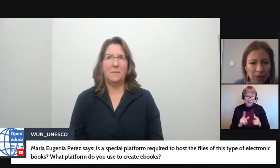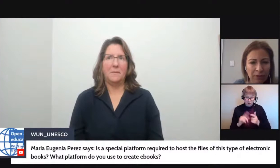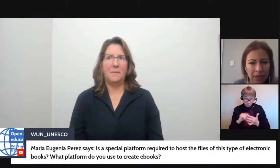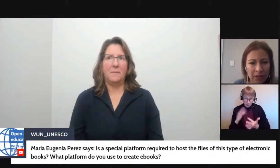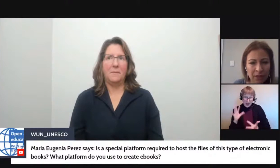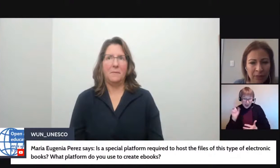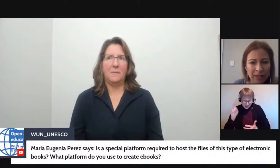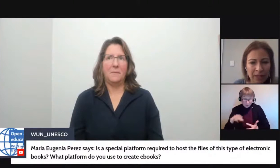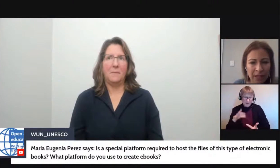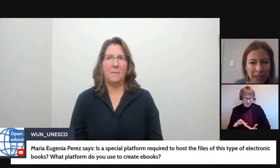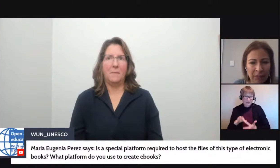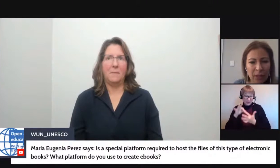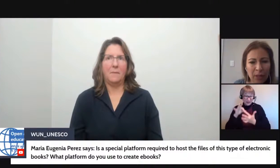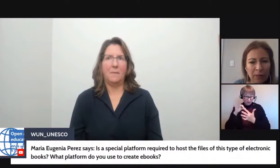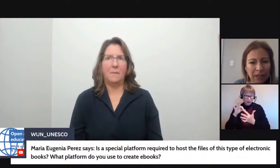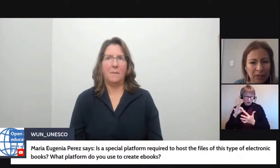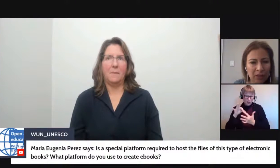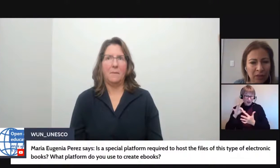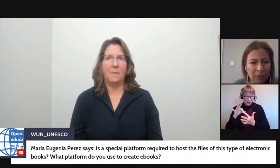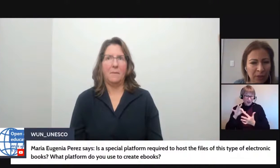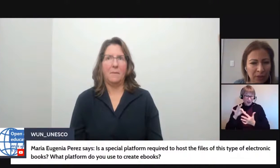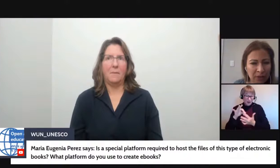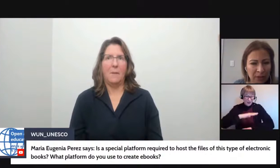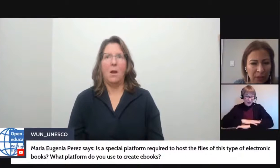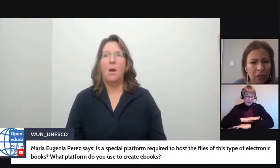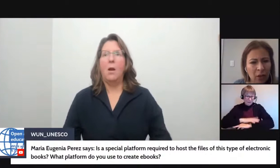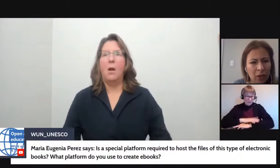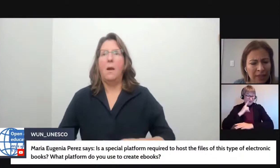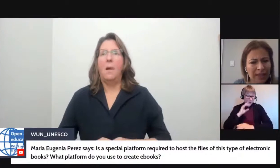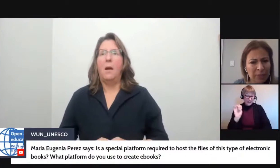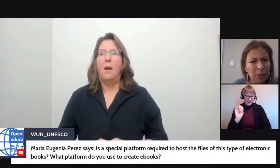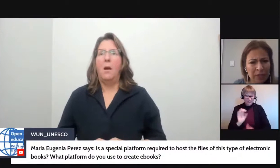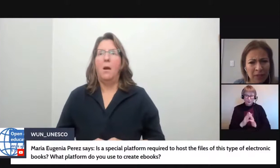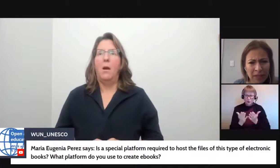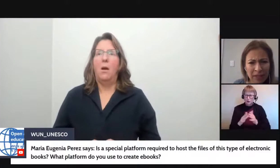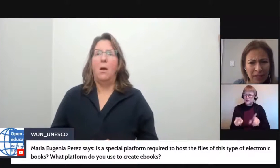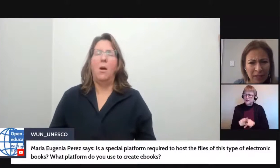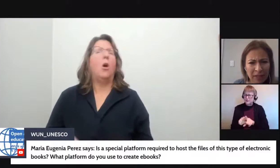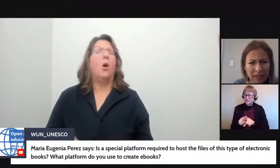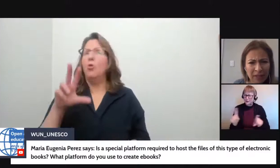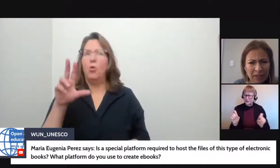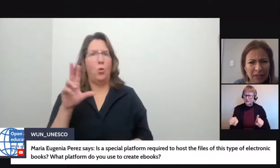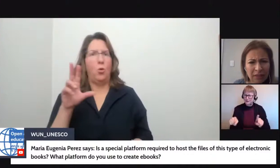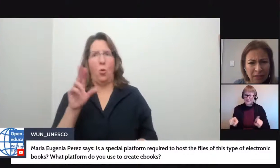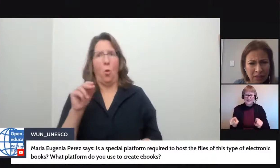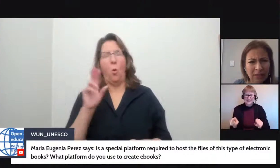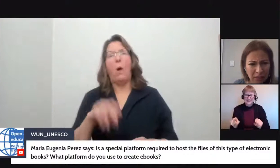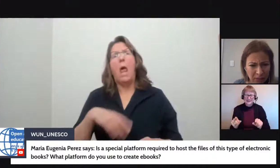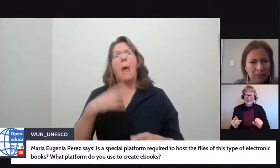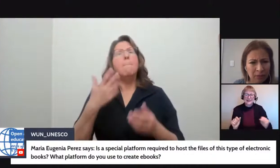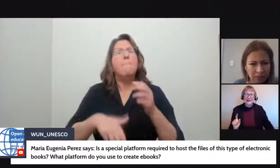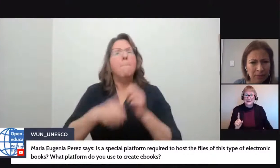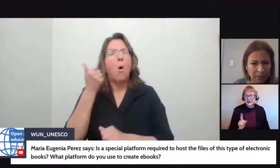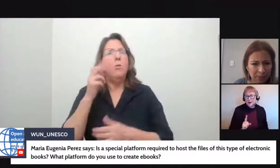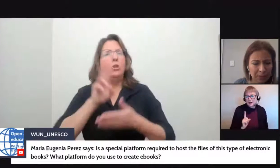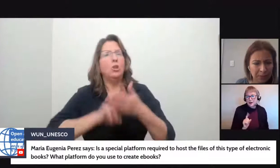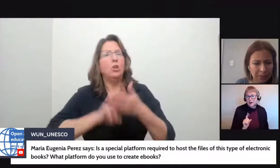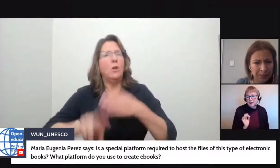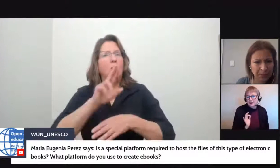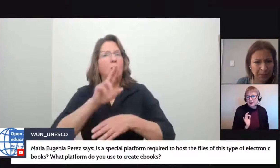pagar nada. No tienen que incluir esos gastos. Y lo que hay que hacer es unirse a la comunidad de Pressbooks y de